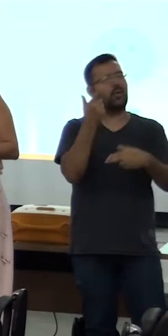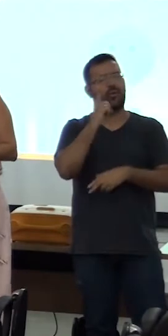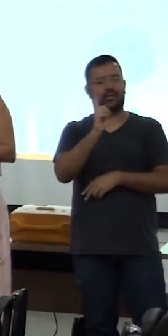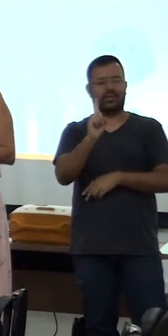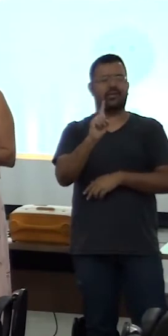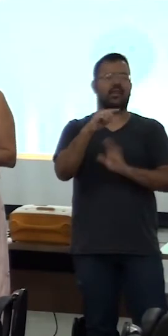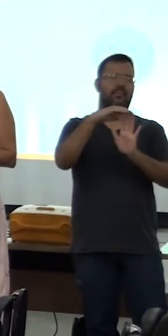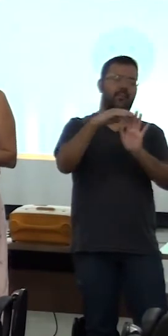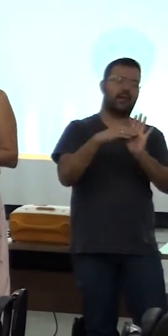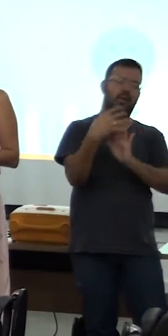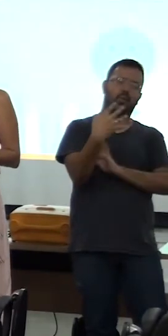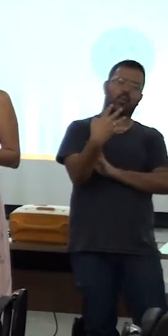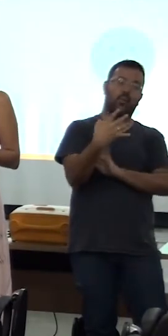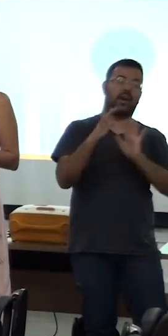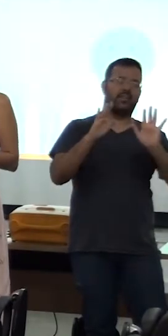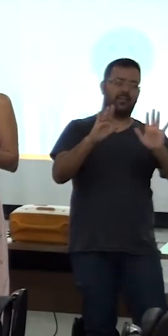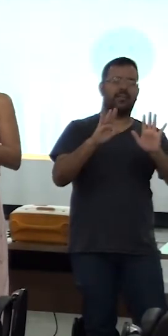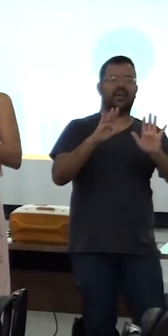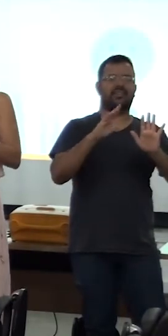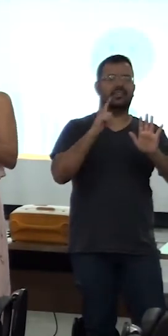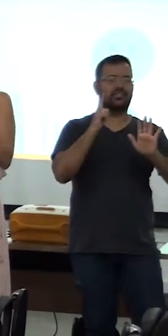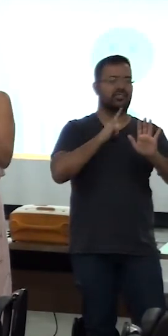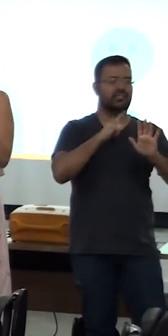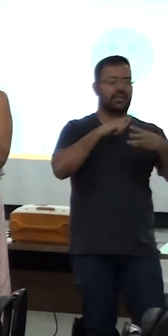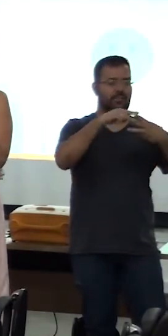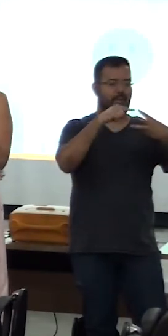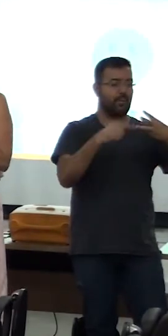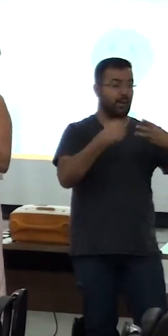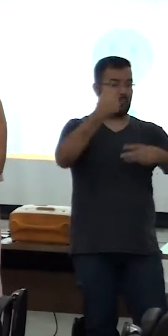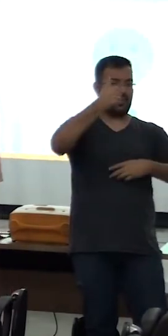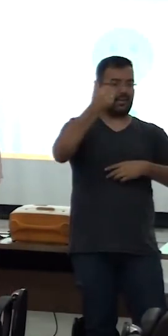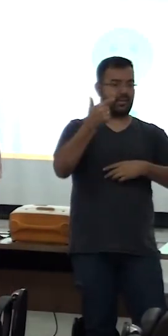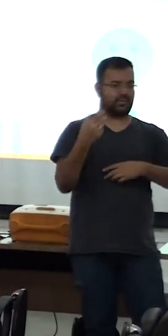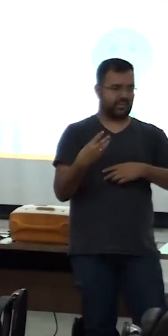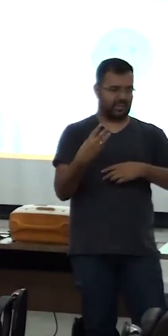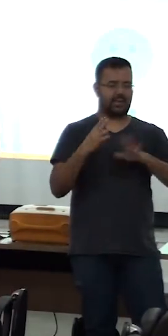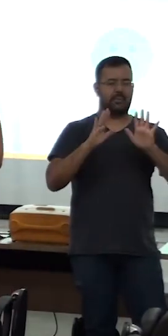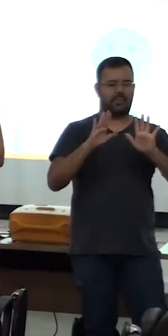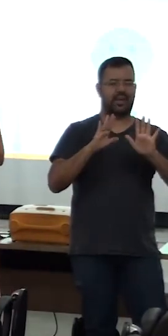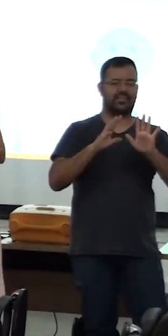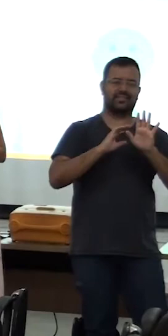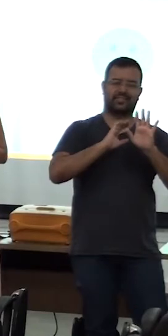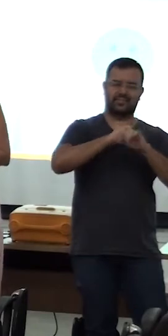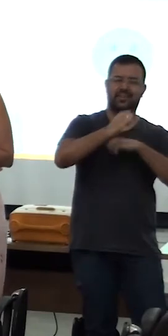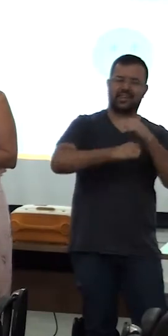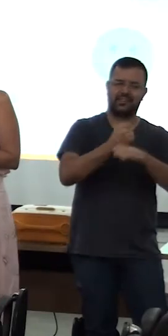ficou em quarto lugar, só foram premiados os três. No próximo a gente ganha.